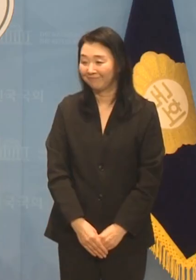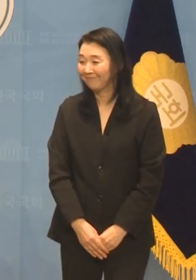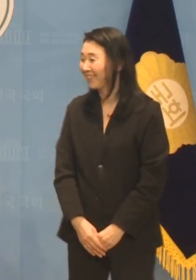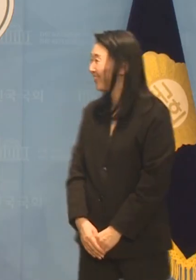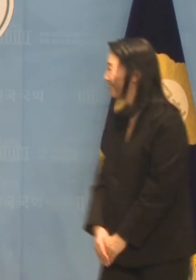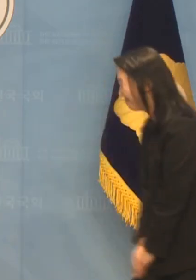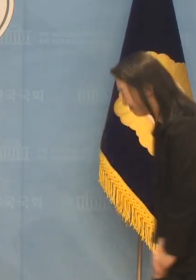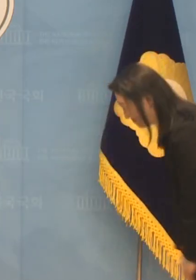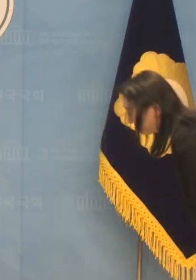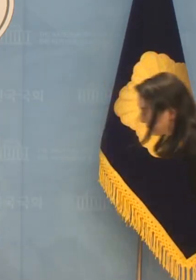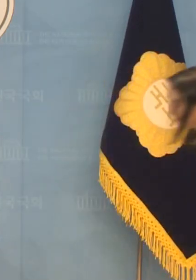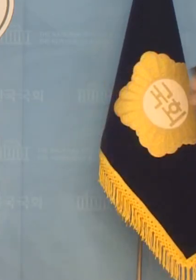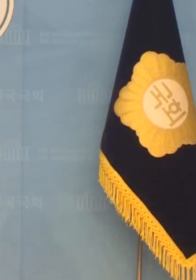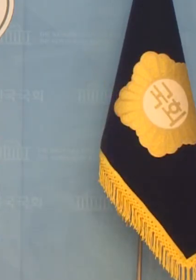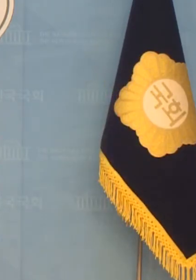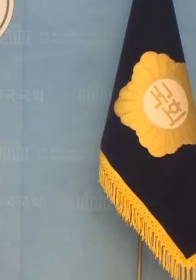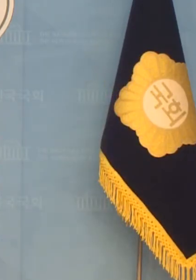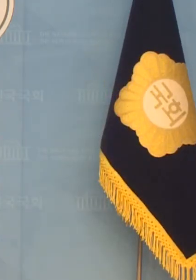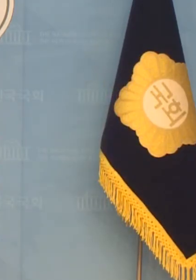네, 수고했습니다.